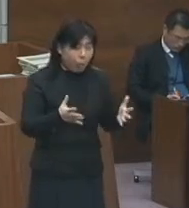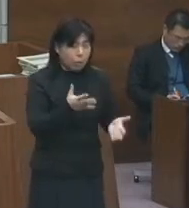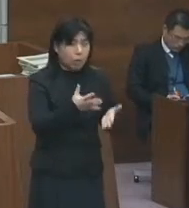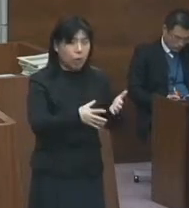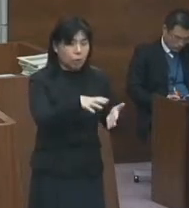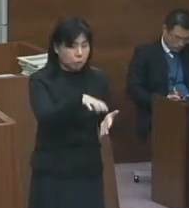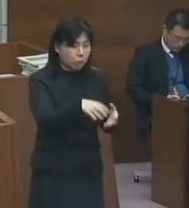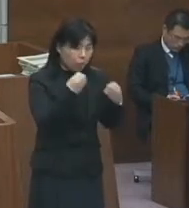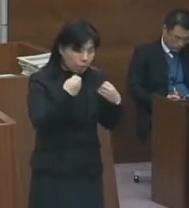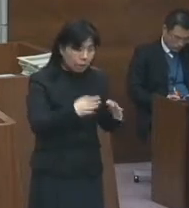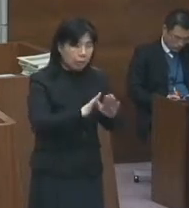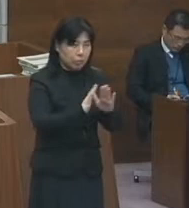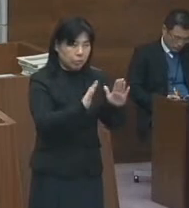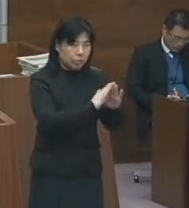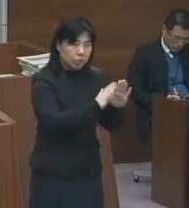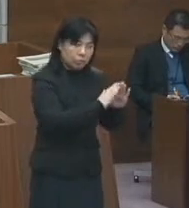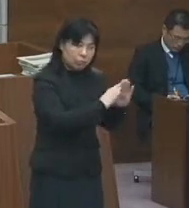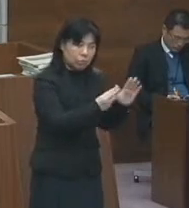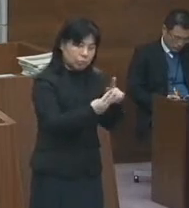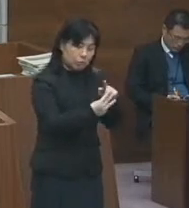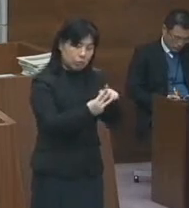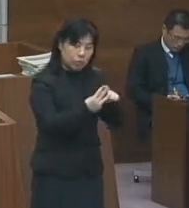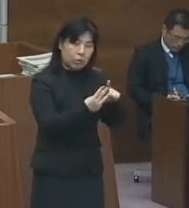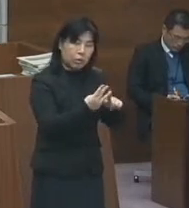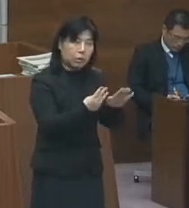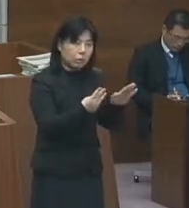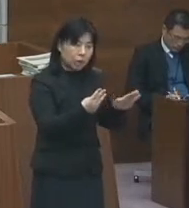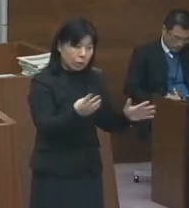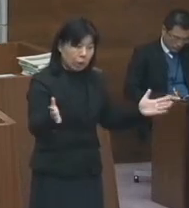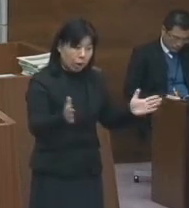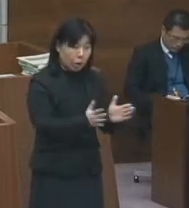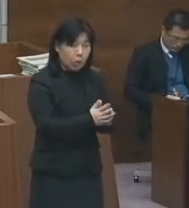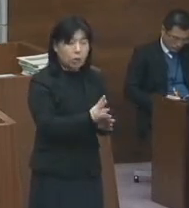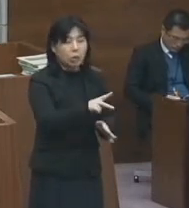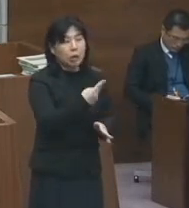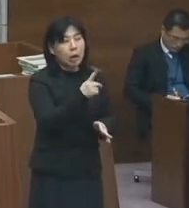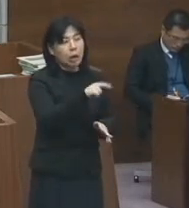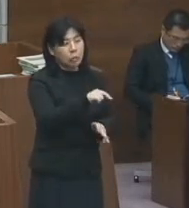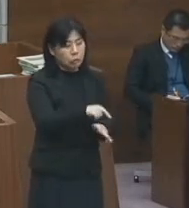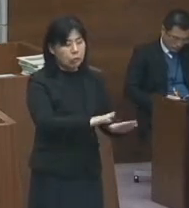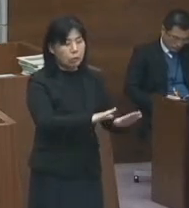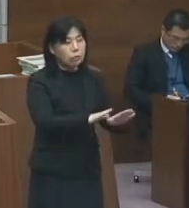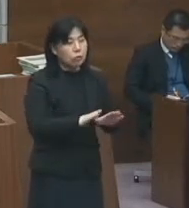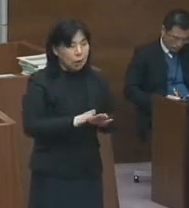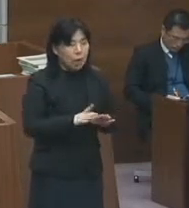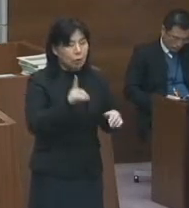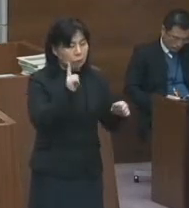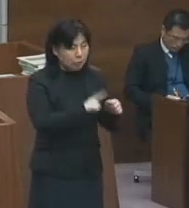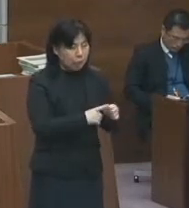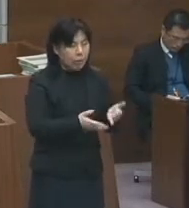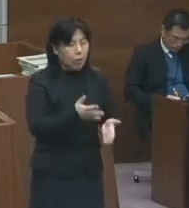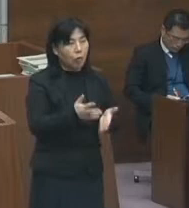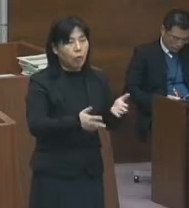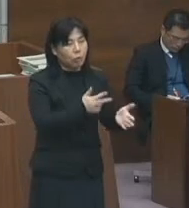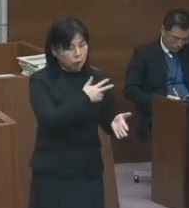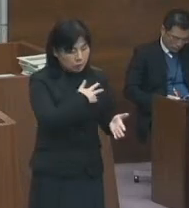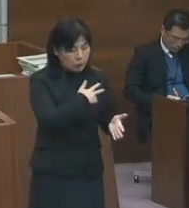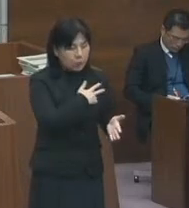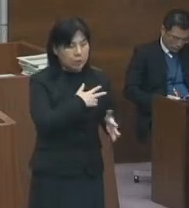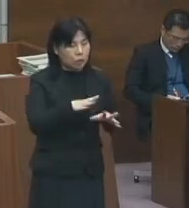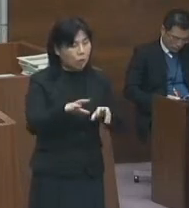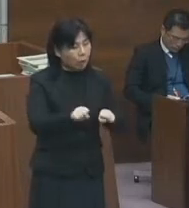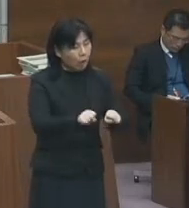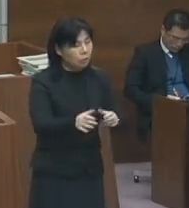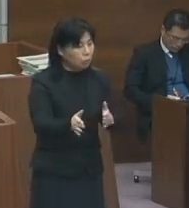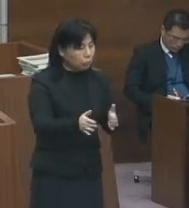について、当初の予定通りの定員数、すなわち200名を受け入れるための保育士確保など、体制